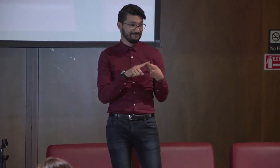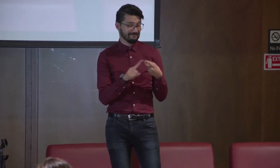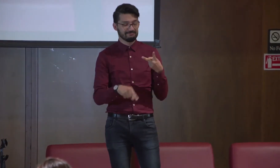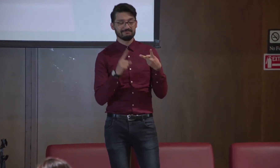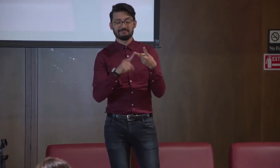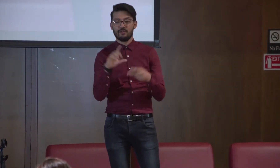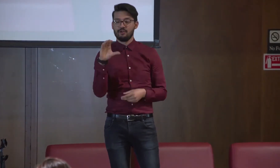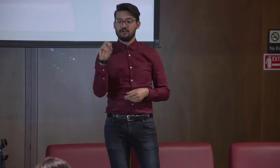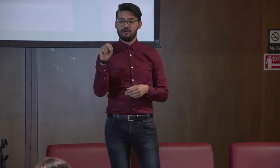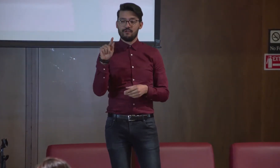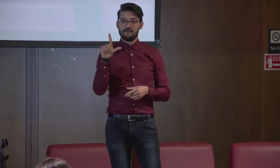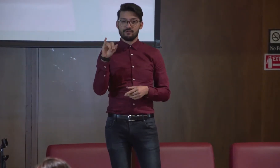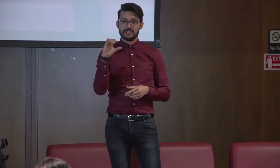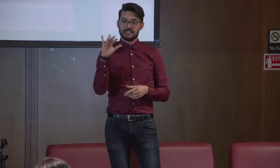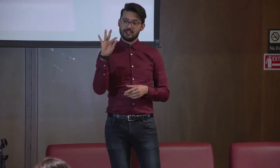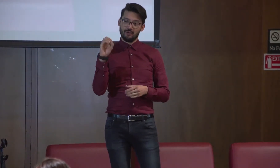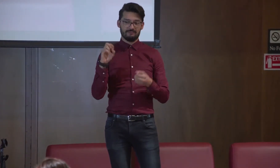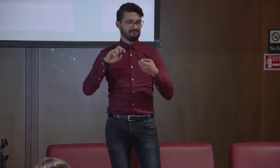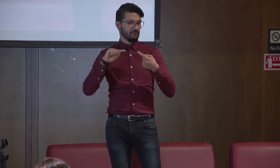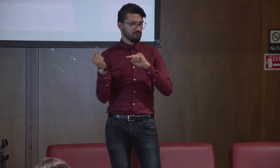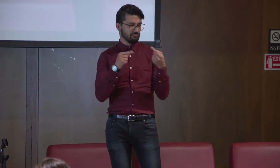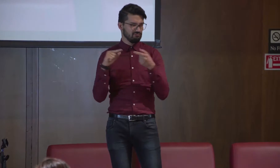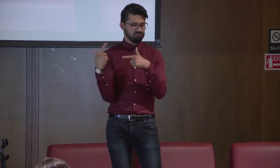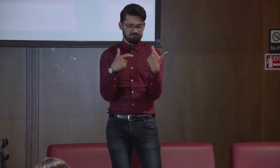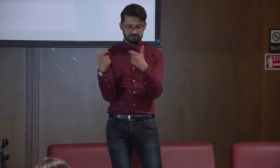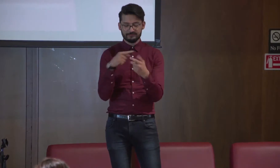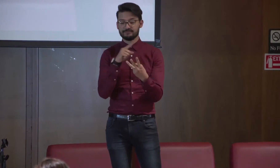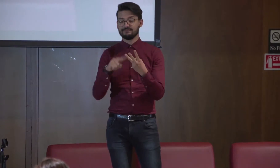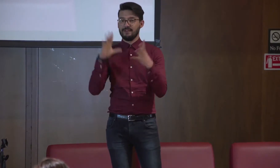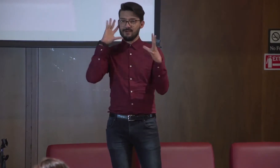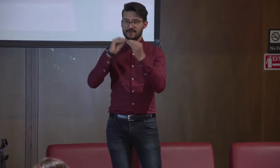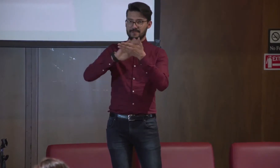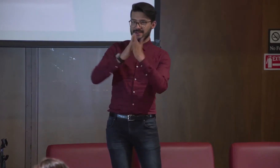sobre conversaciones referentes a violencia, conflicto armado,